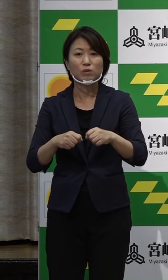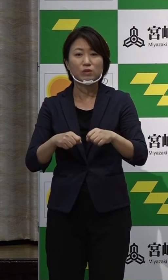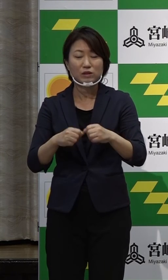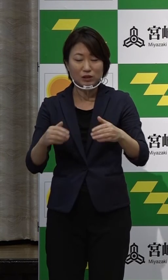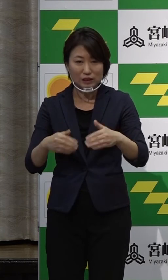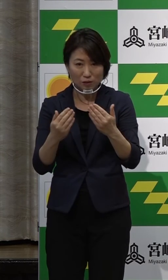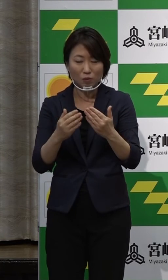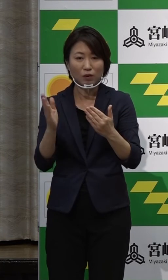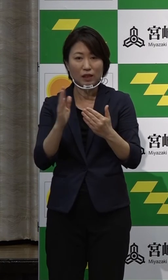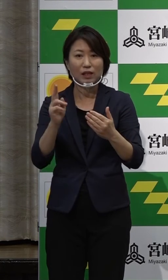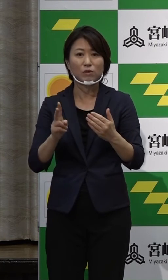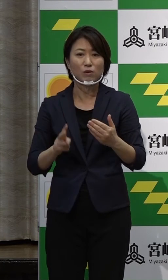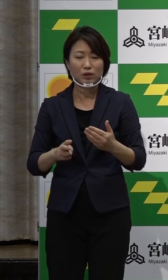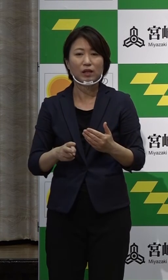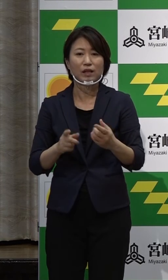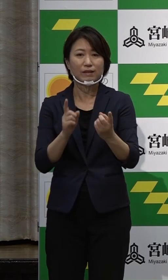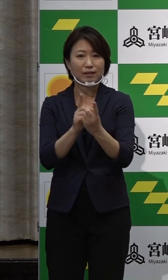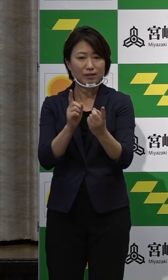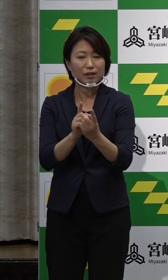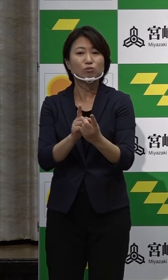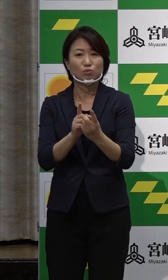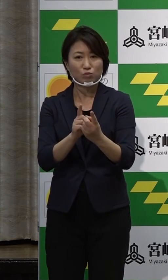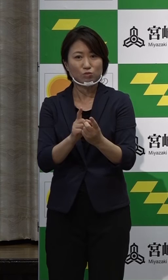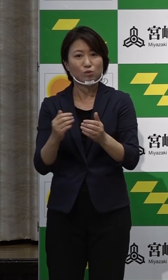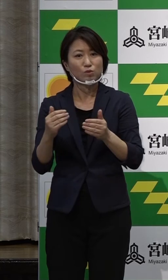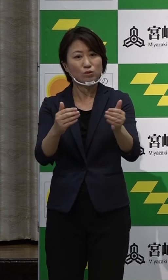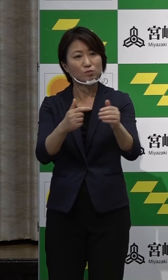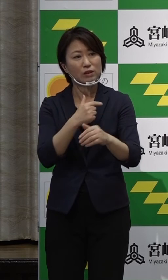こを求めていきたいと考えております。